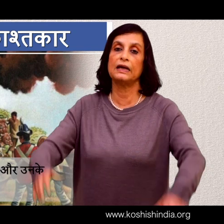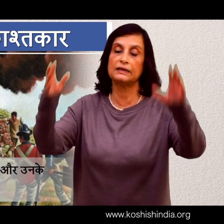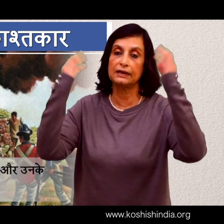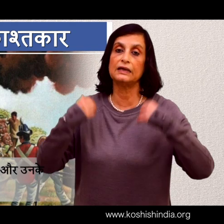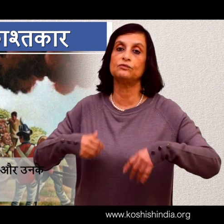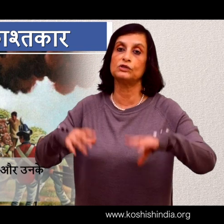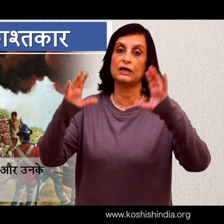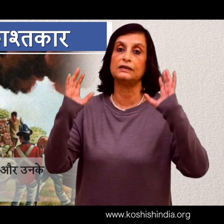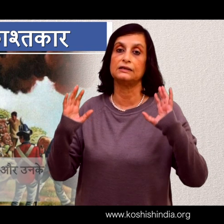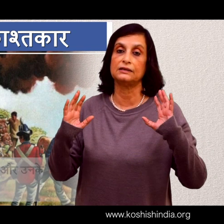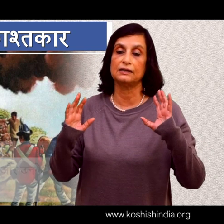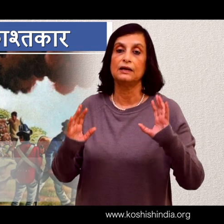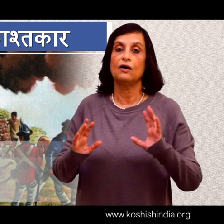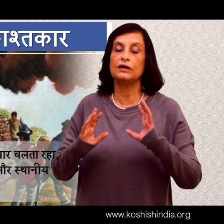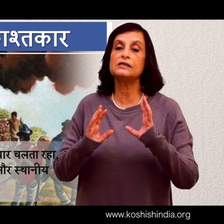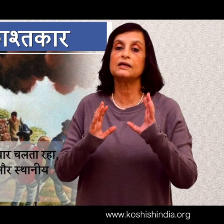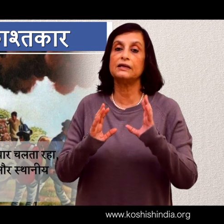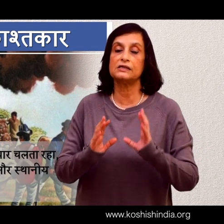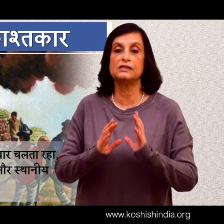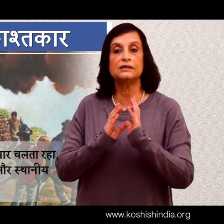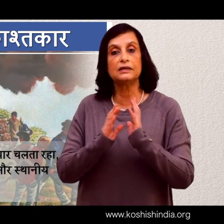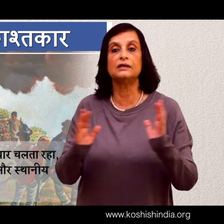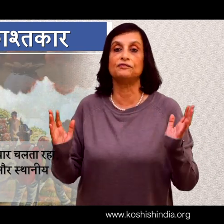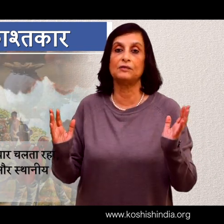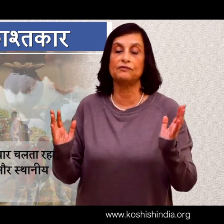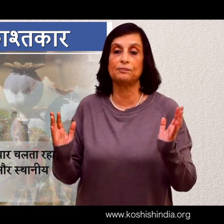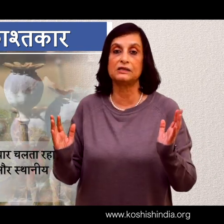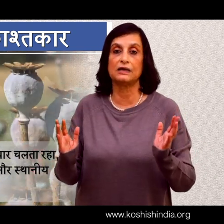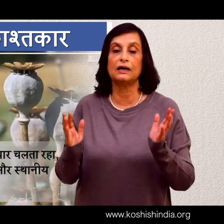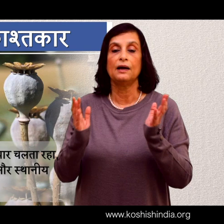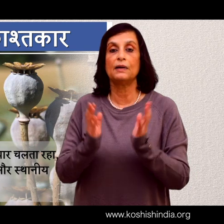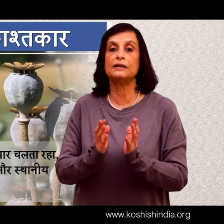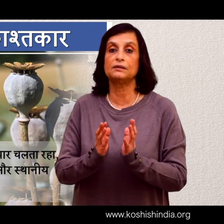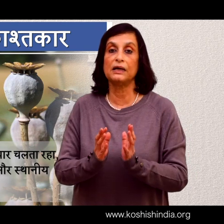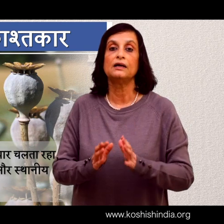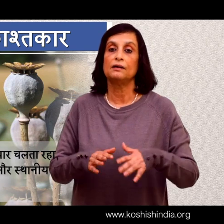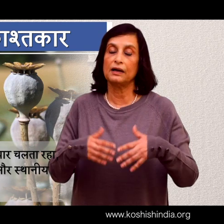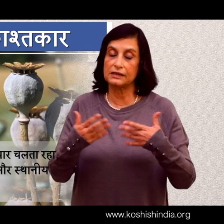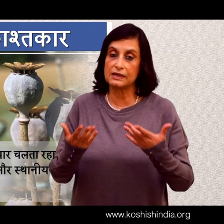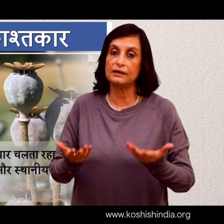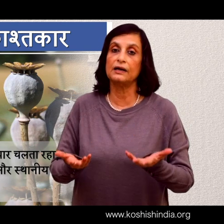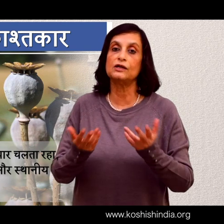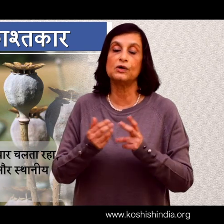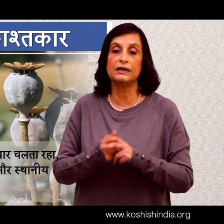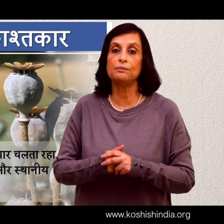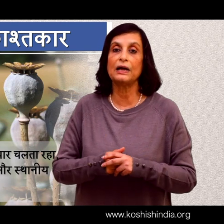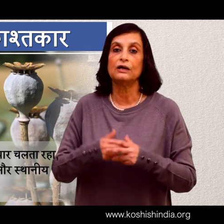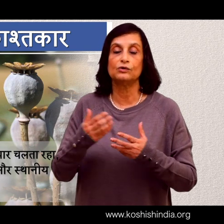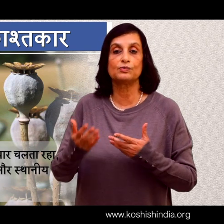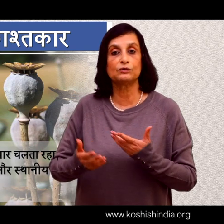तोअंग्रेज वहांजाकरउनकेपूरेखेतोंकोजलादेतेथे,और इसतरह,जबतकअफीमका व्यापारचलतारहा,भारतमेंकिसान अनाजनहींउगासके;उससमय